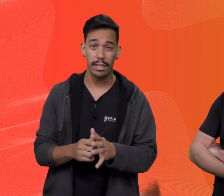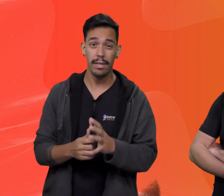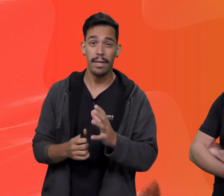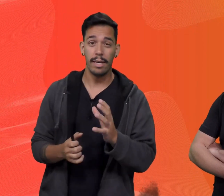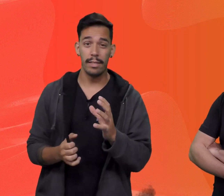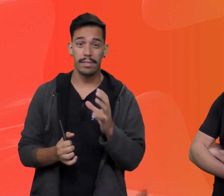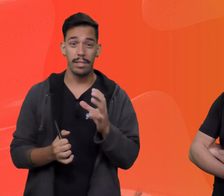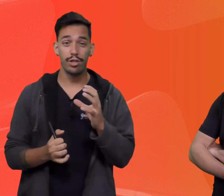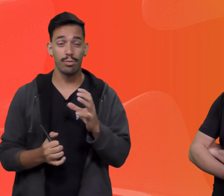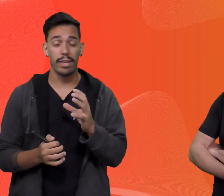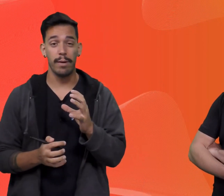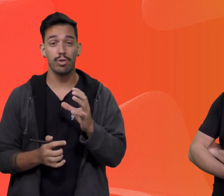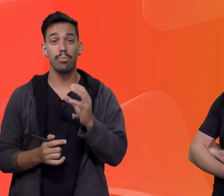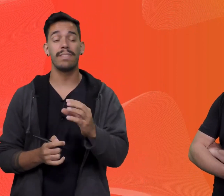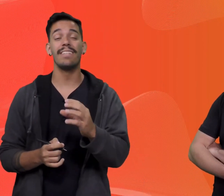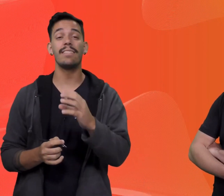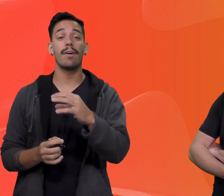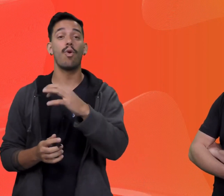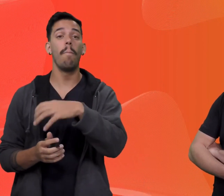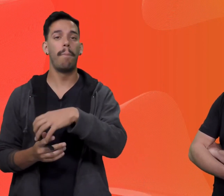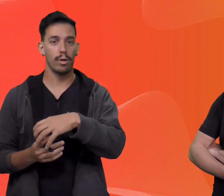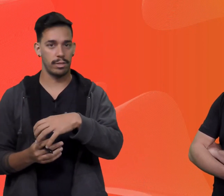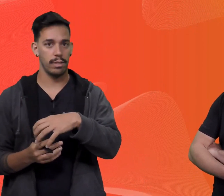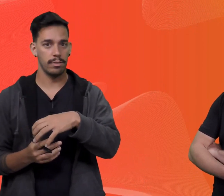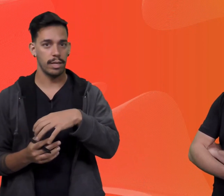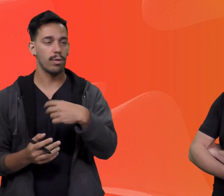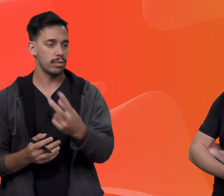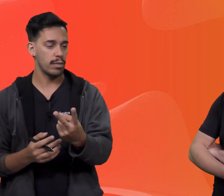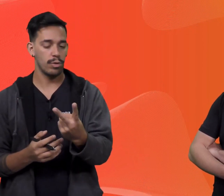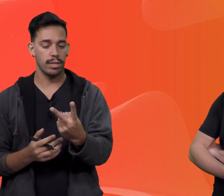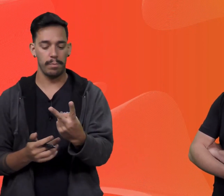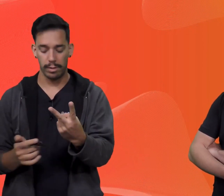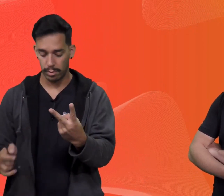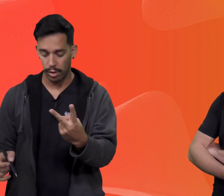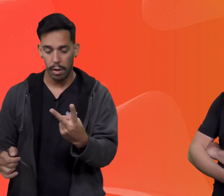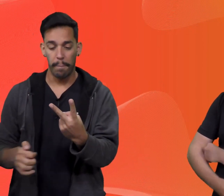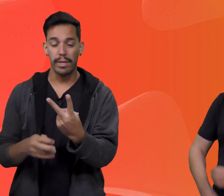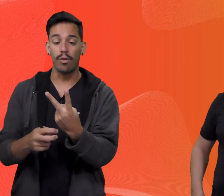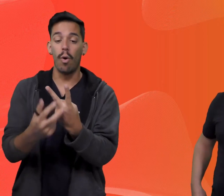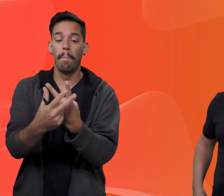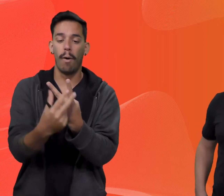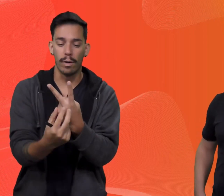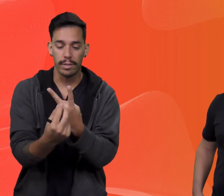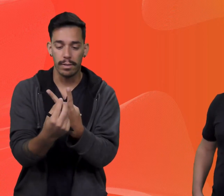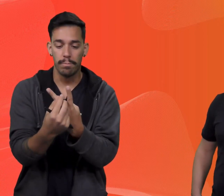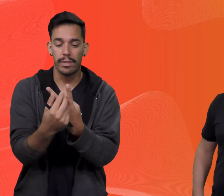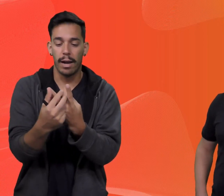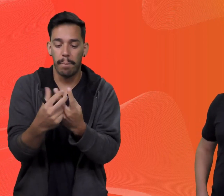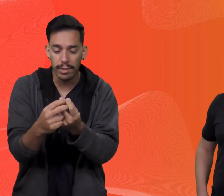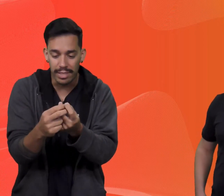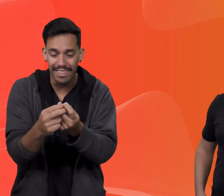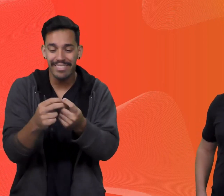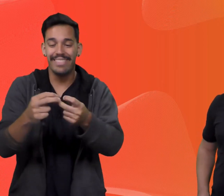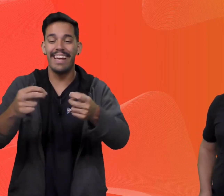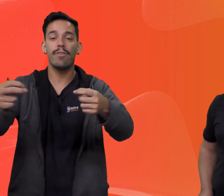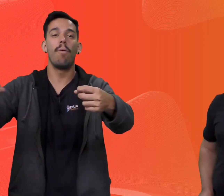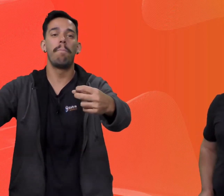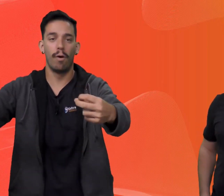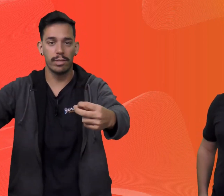isso que existe o termo substância composta, que é quando tem 2 elementos. Por que composta? Porque ela pode